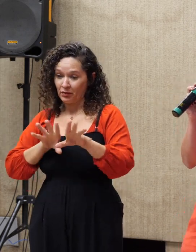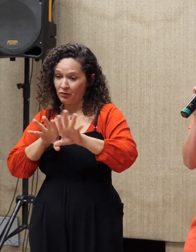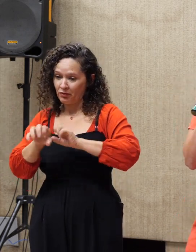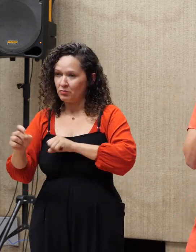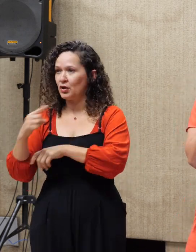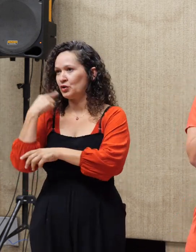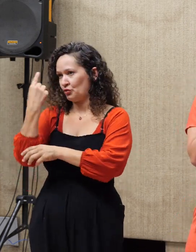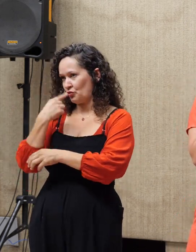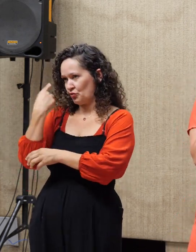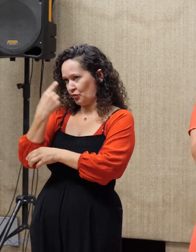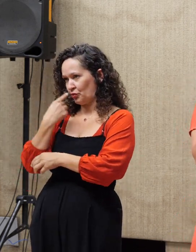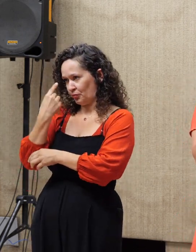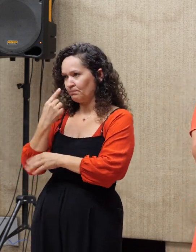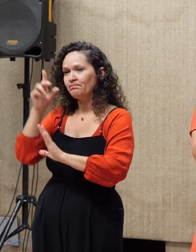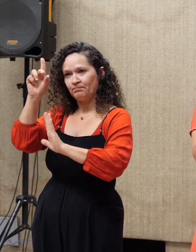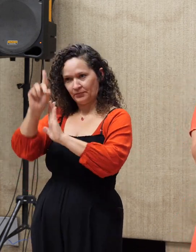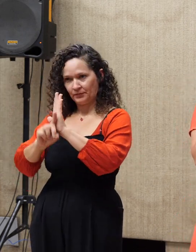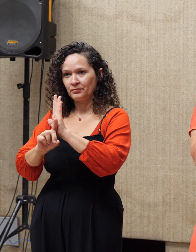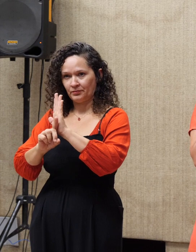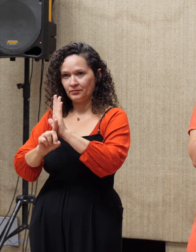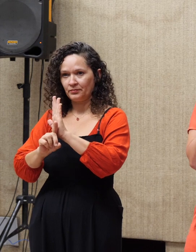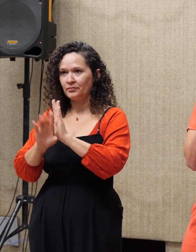em Direito.